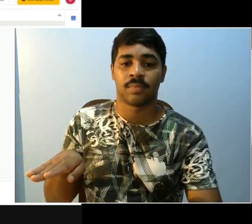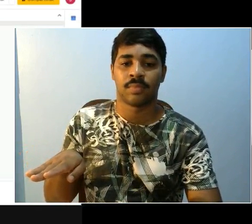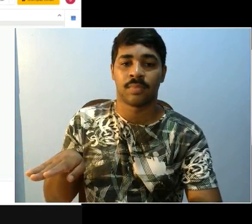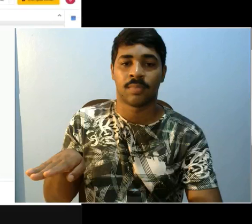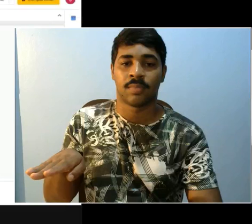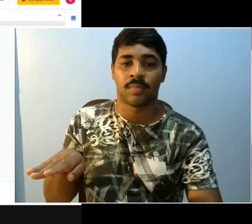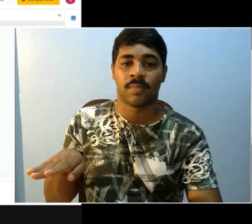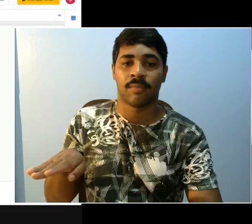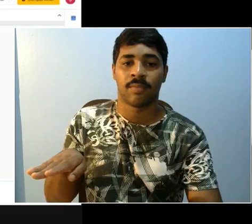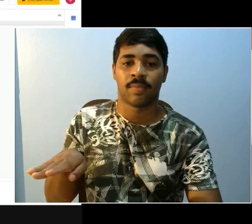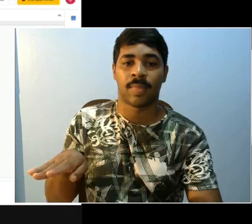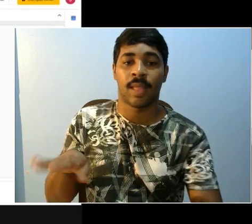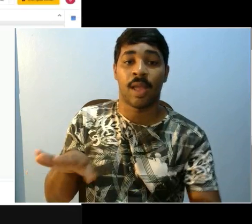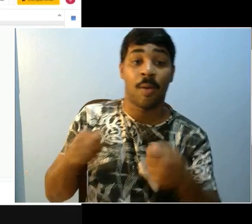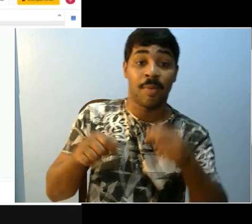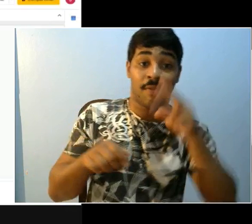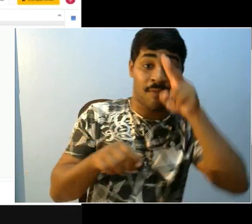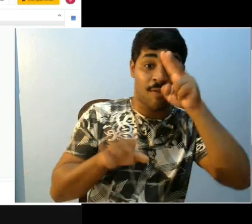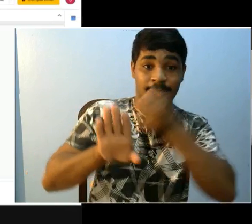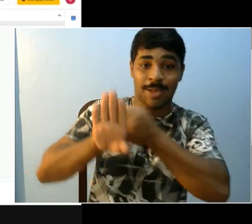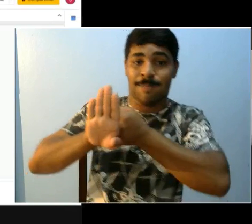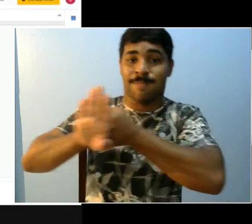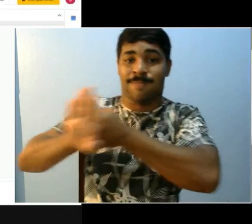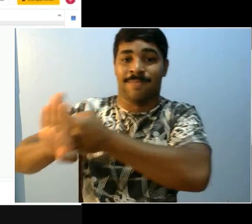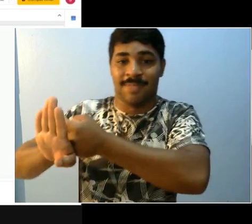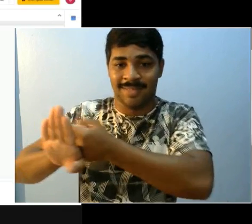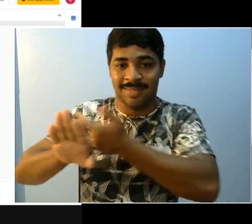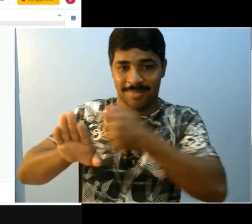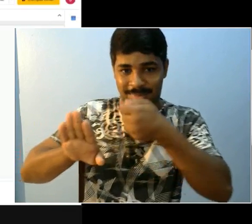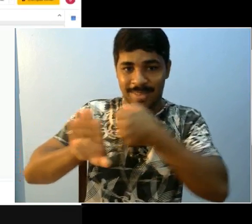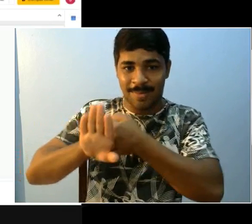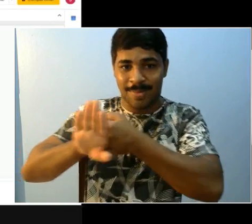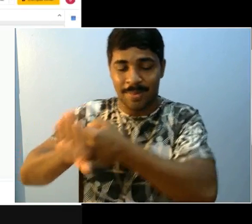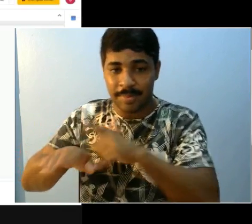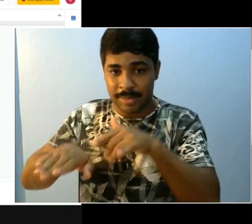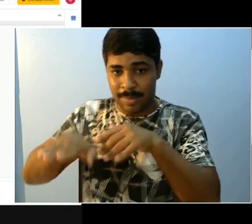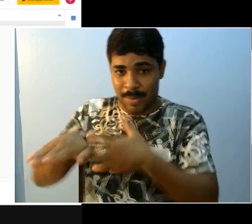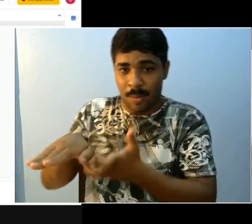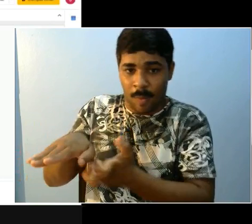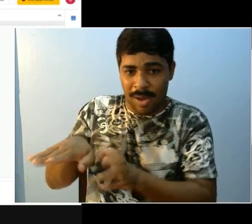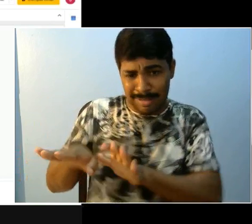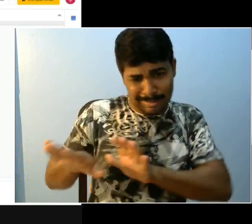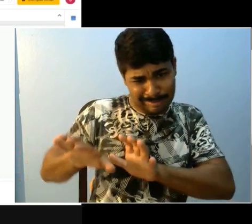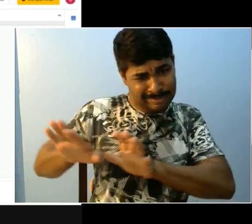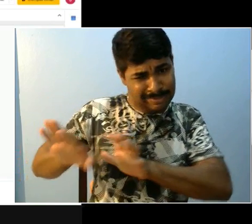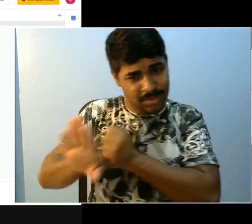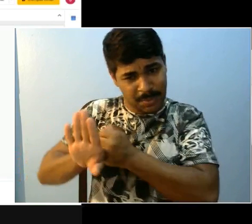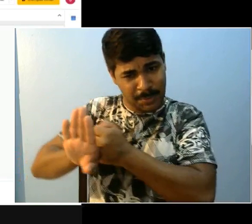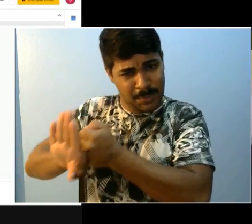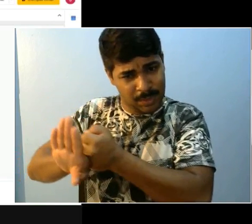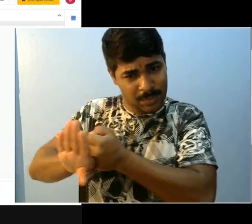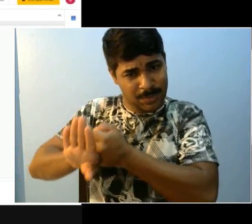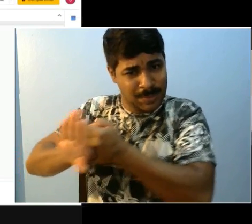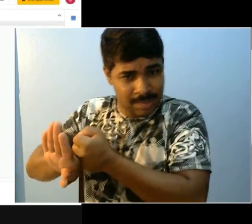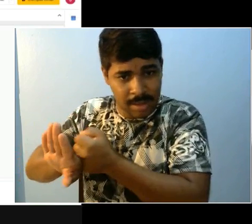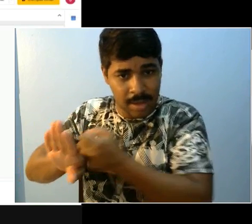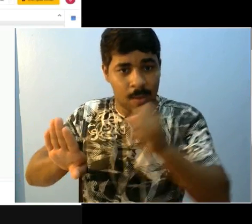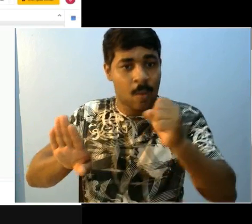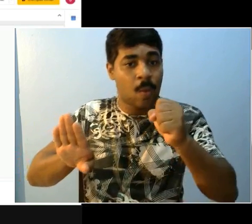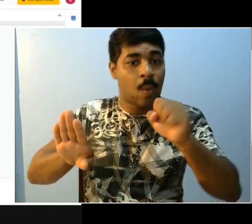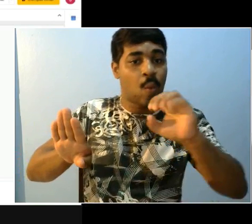Aí a pergunta é, se eu aplico uma força de 80, o atrito vai ser 80 ou 100?